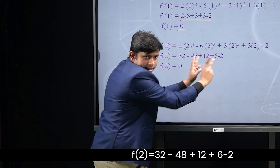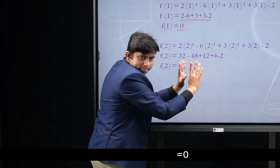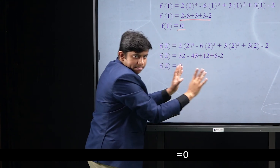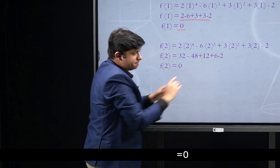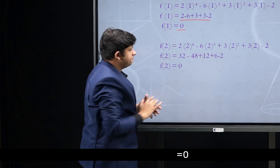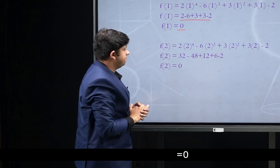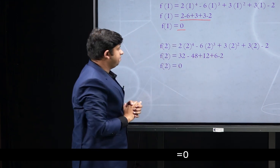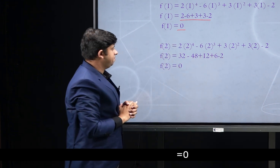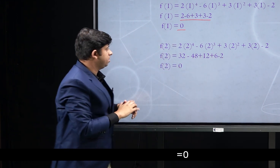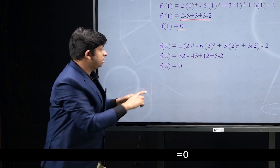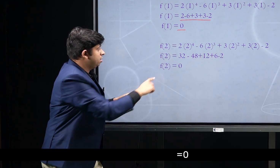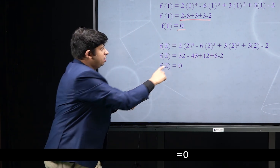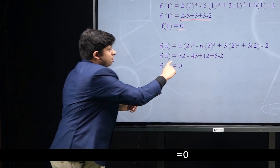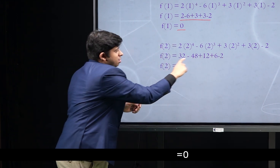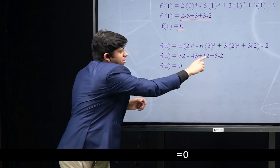equal to 0.